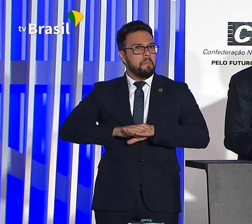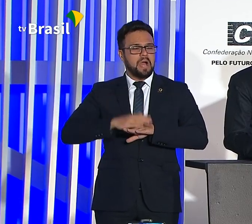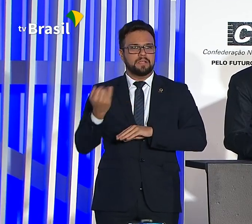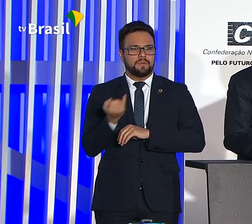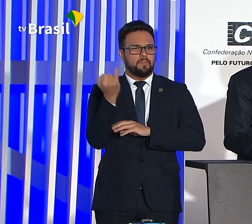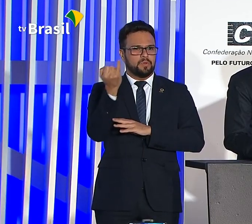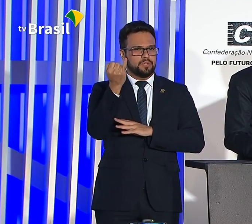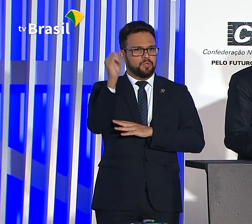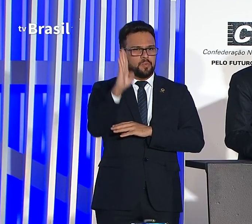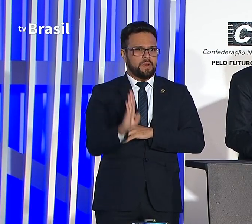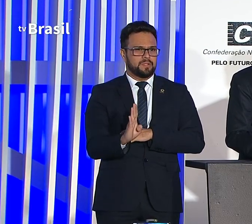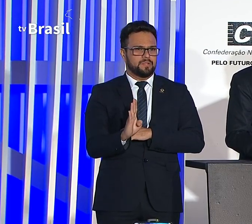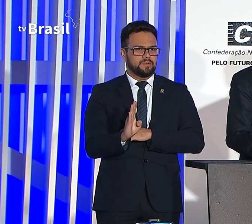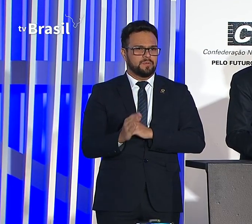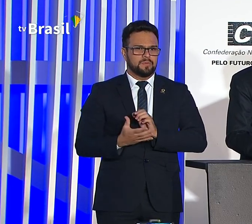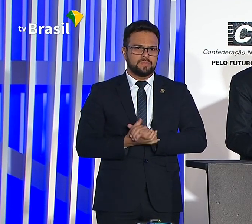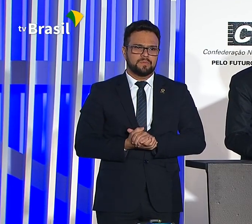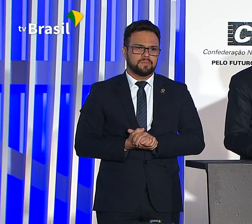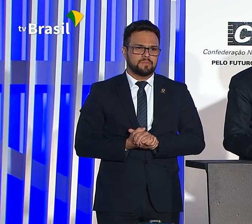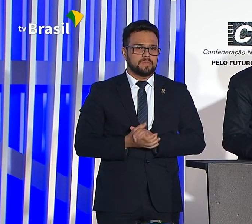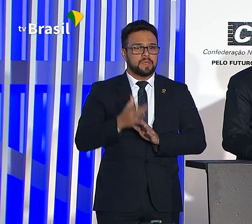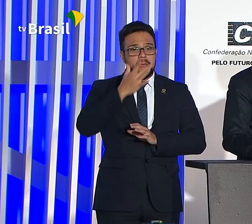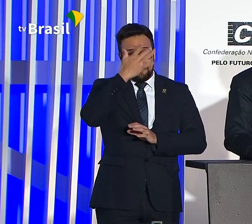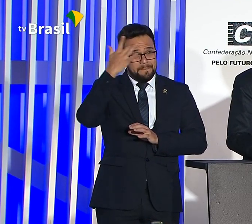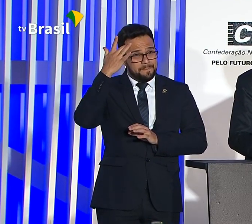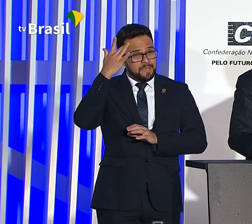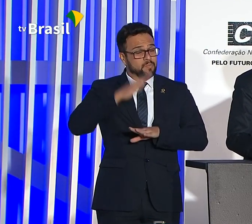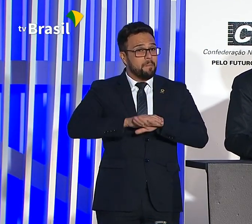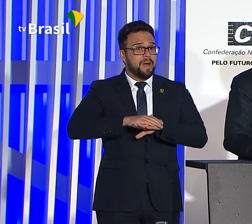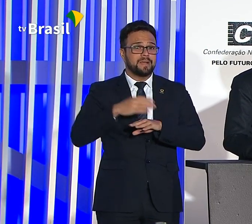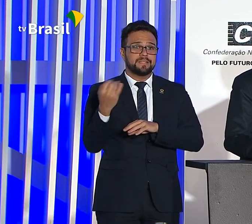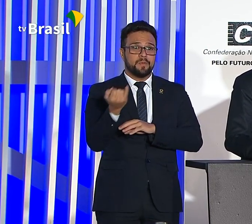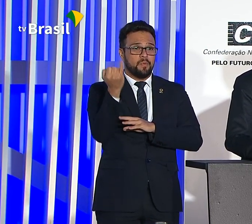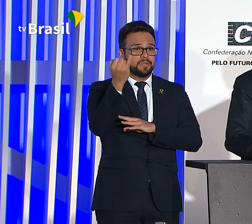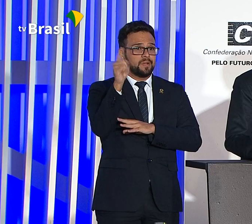a pessoa mais importantes ou 210 milhões de habitantes